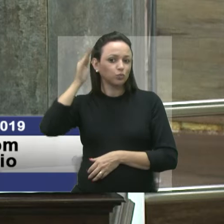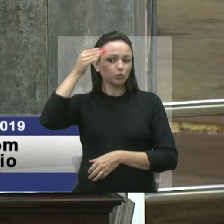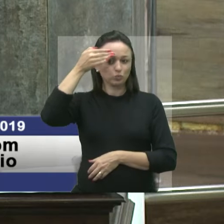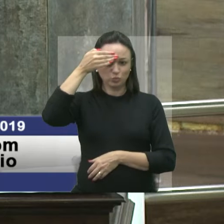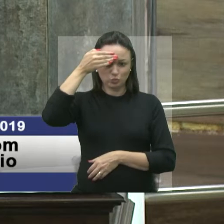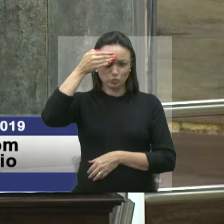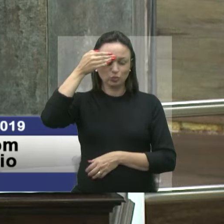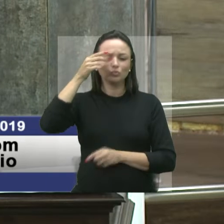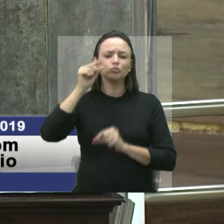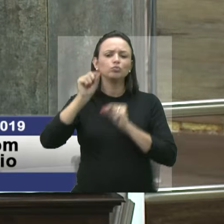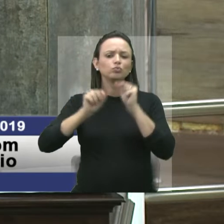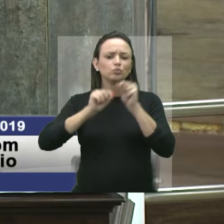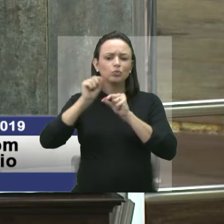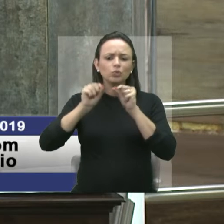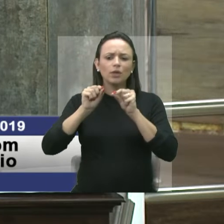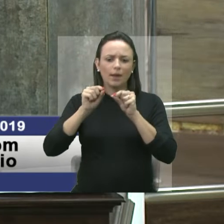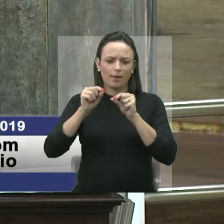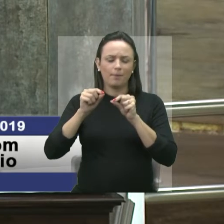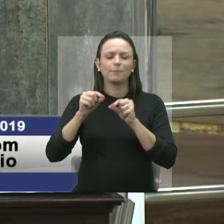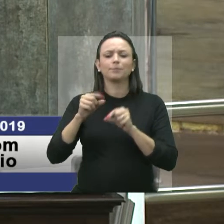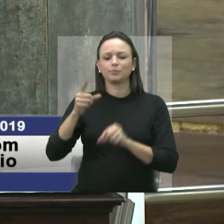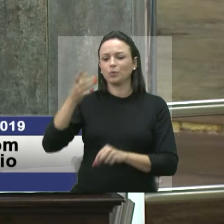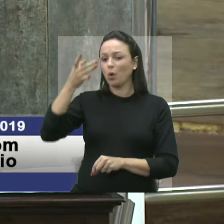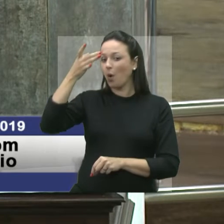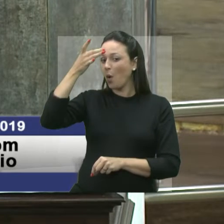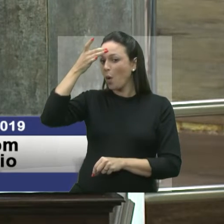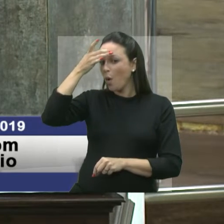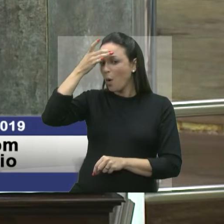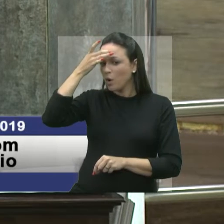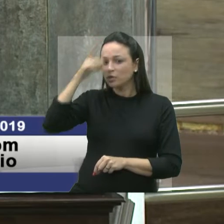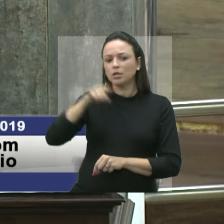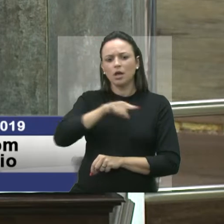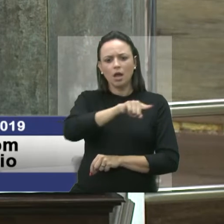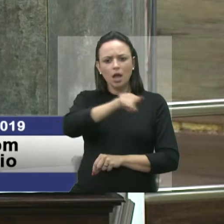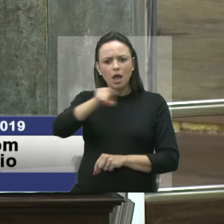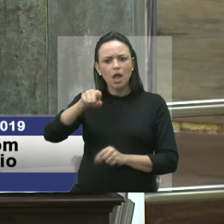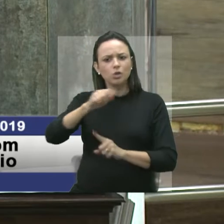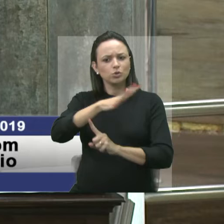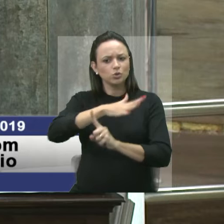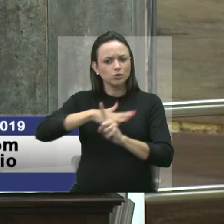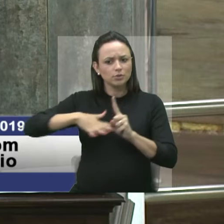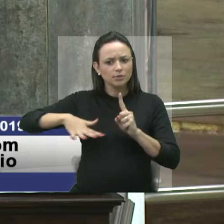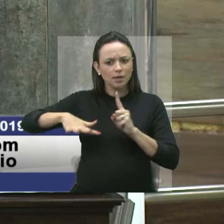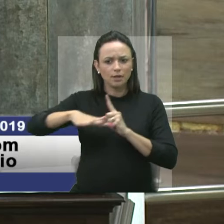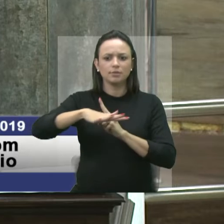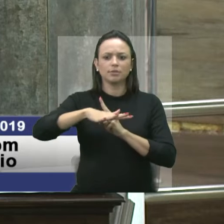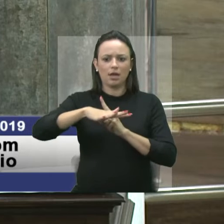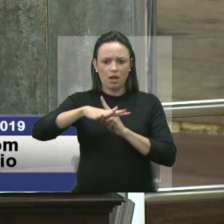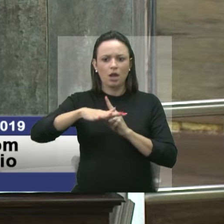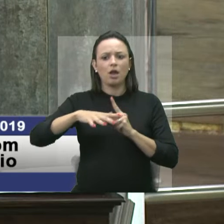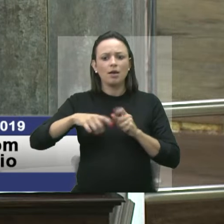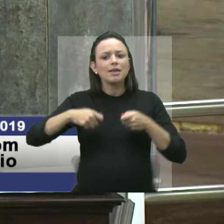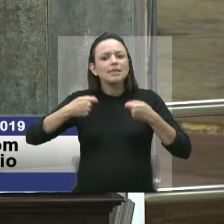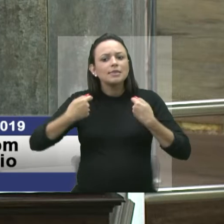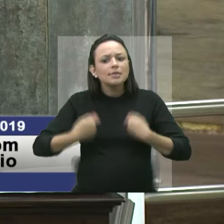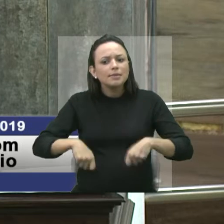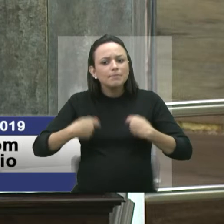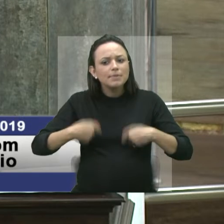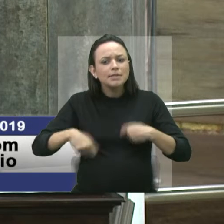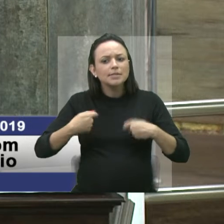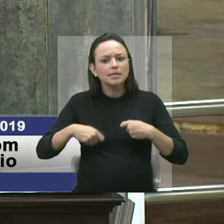visa conscientizar a sociedade sobre as necessidades específicas